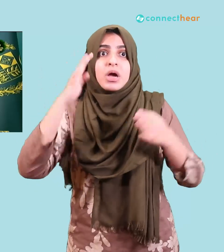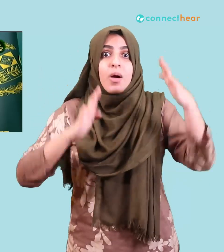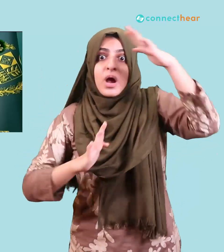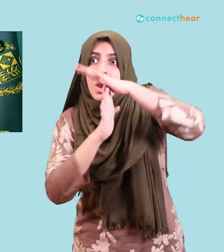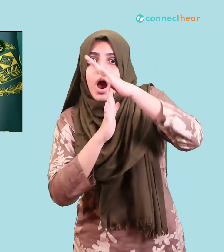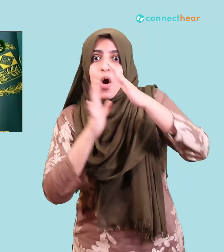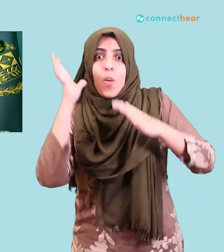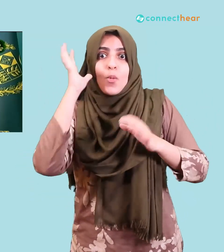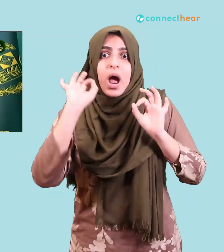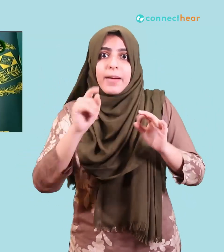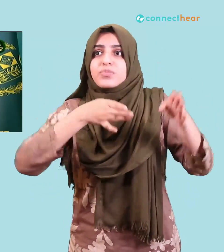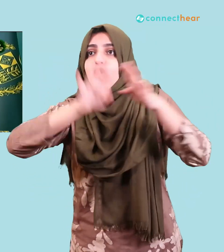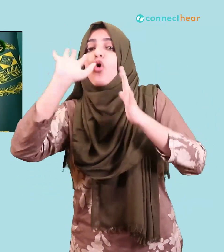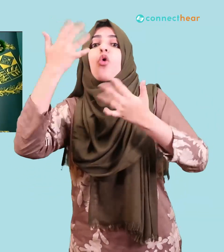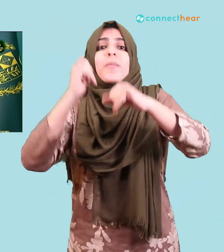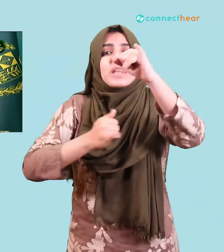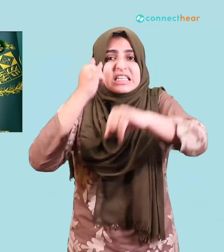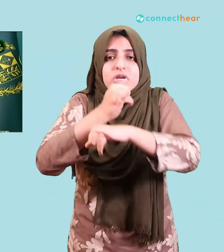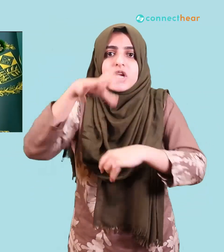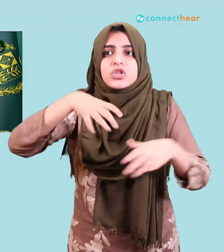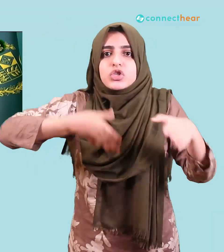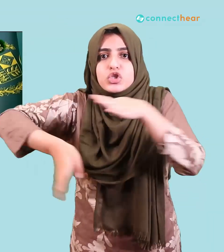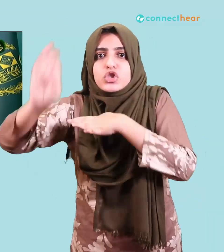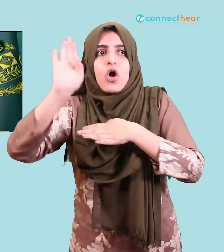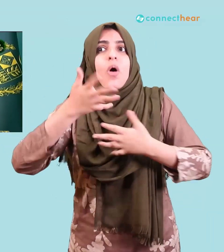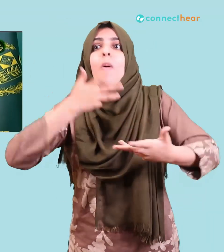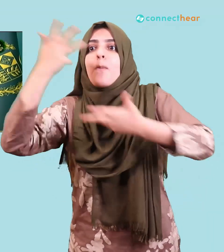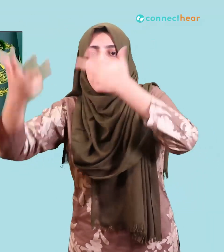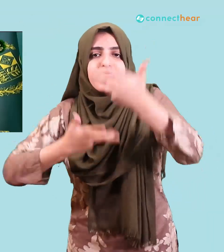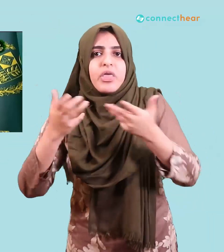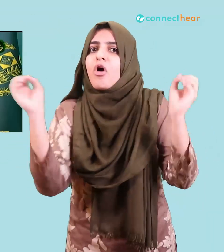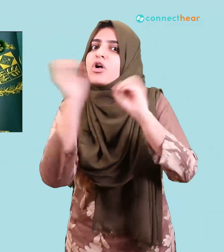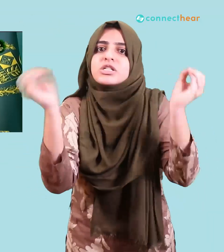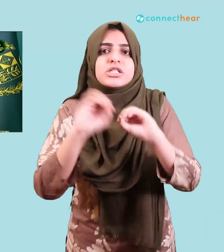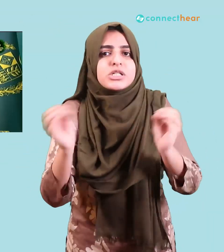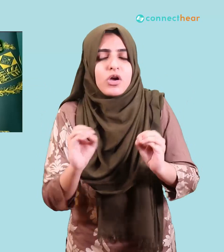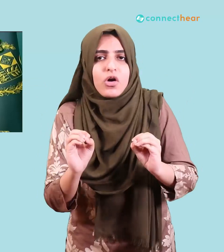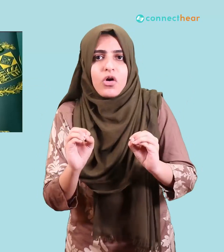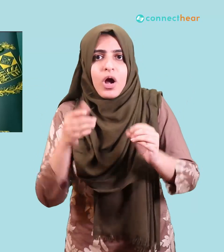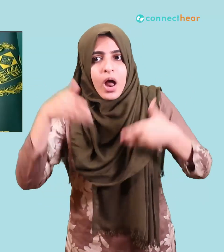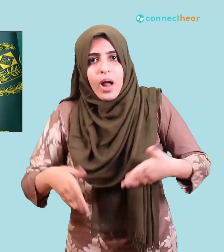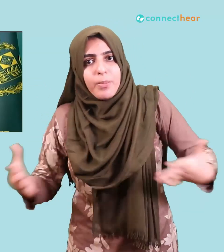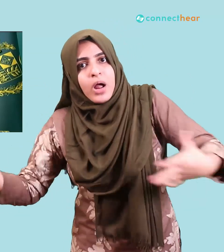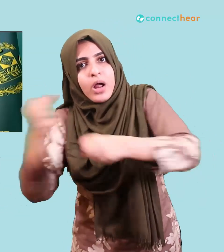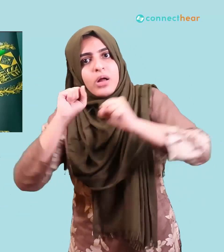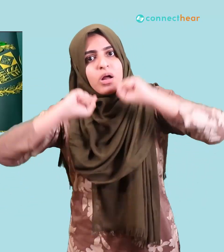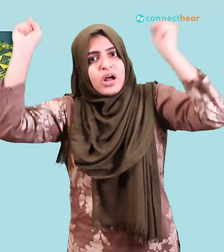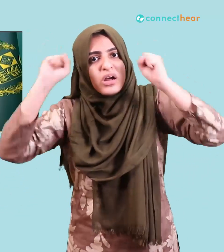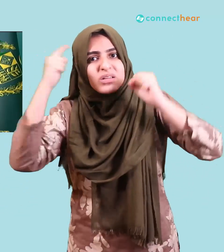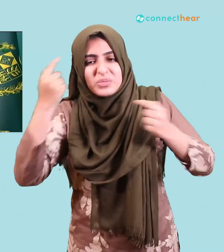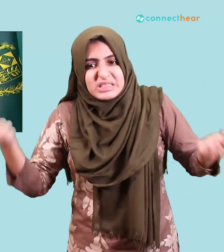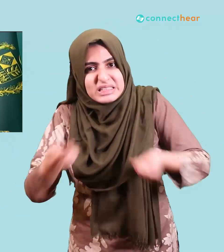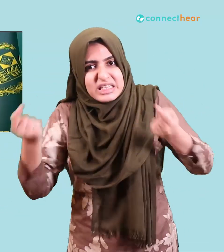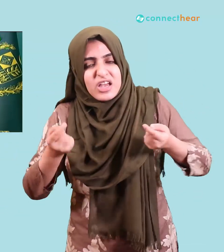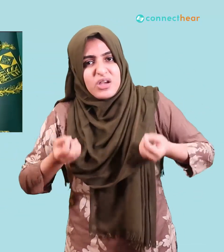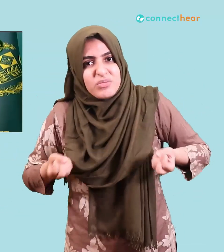نے کسی انٹرنیشنل فورم پہ اس پہ بات کی تھی؟ تو آج ان کے ساتھ مل گئے ہیں صرف انتشار پھیلانے کے